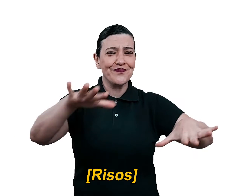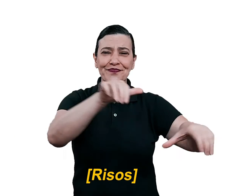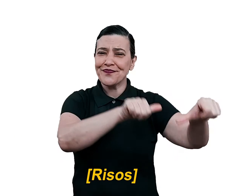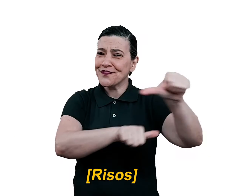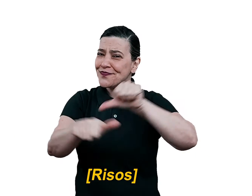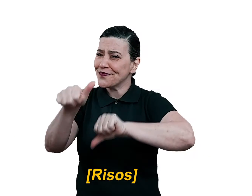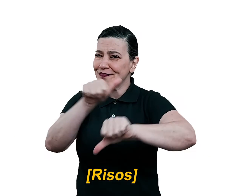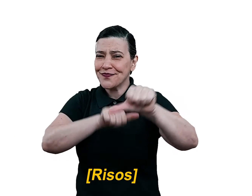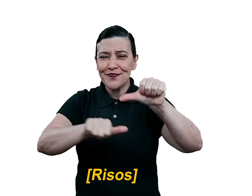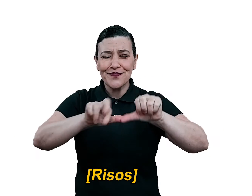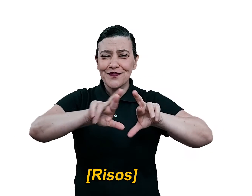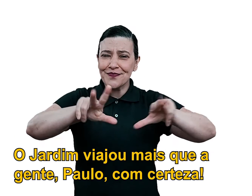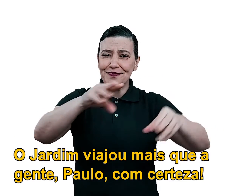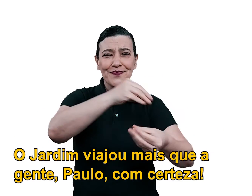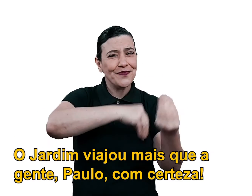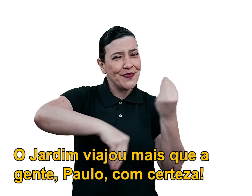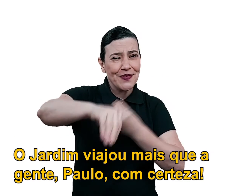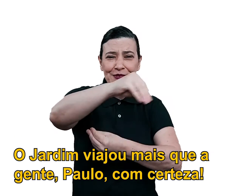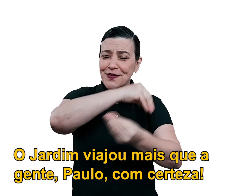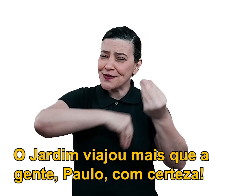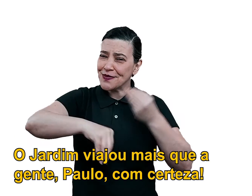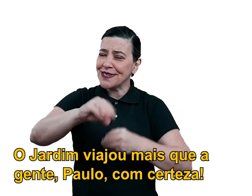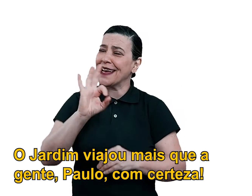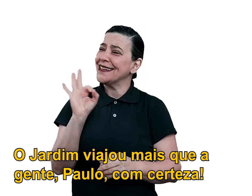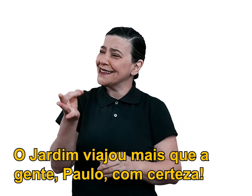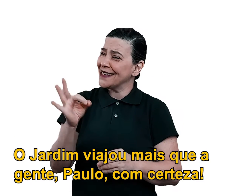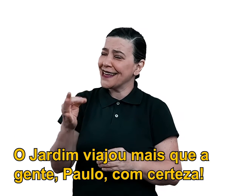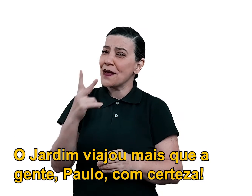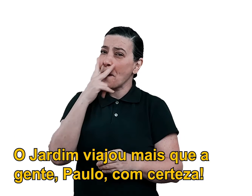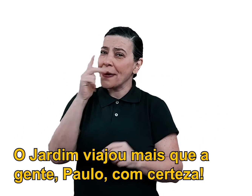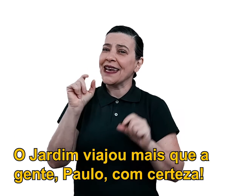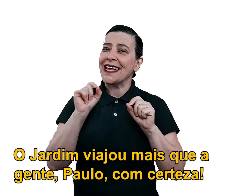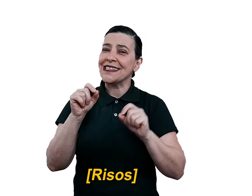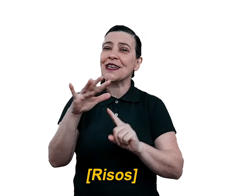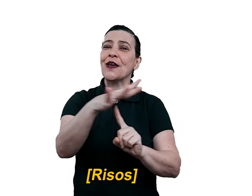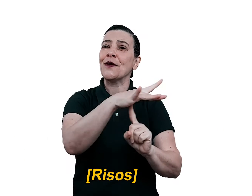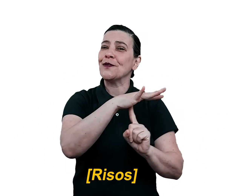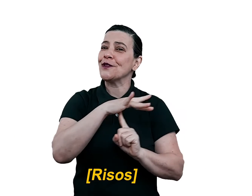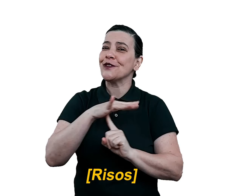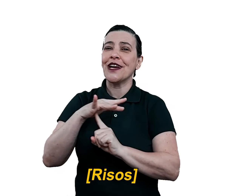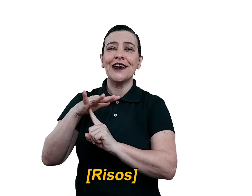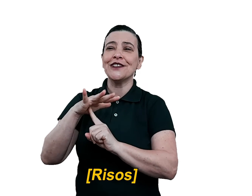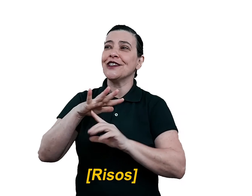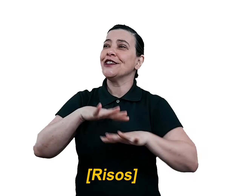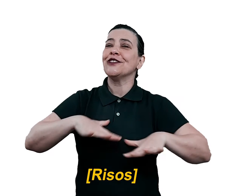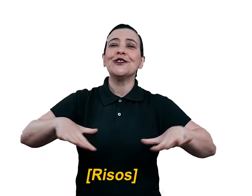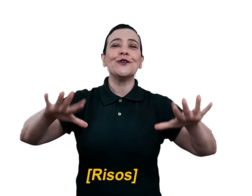né? O jardim viajou mais que a gente, Paulo, com certeza.